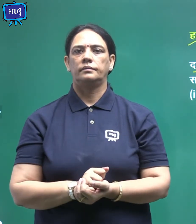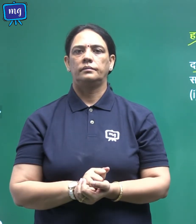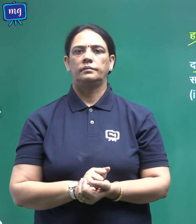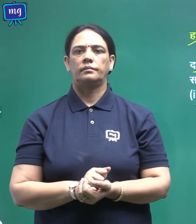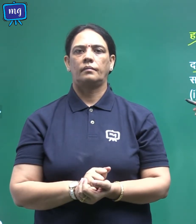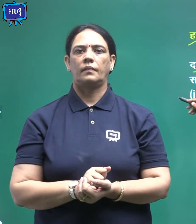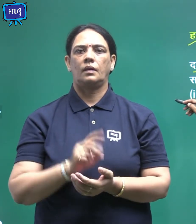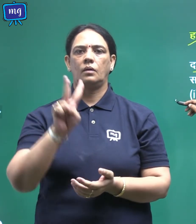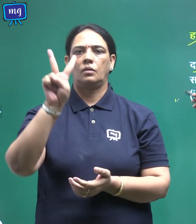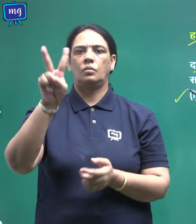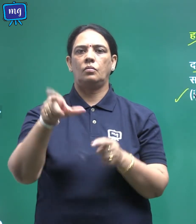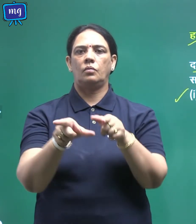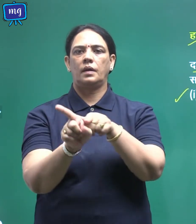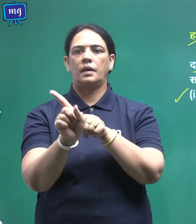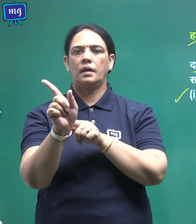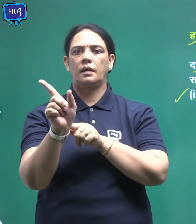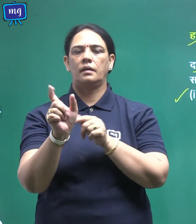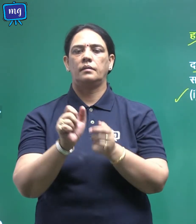2 वर्ष,